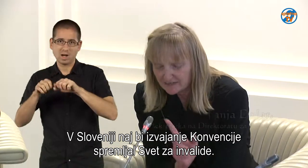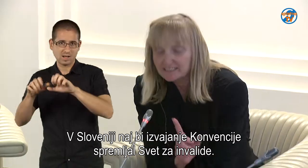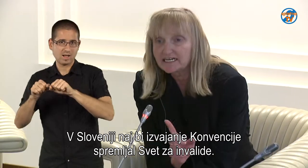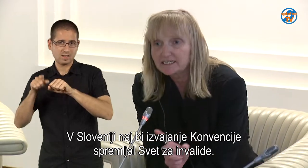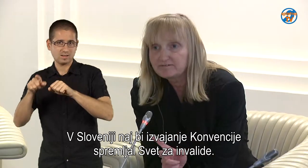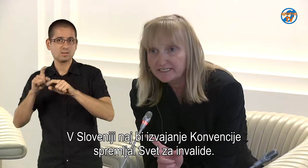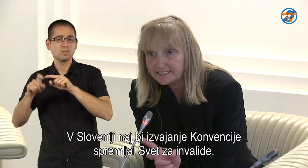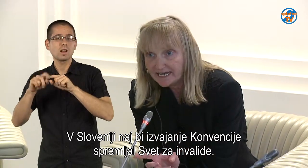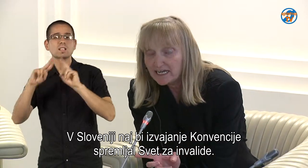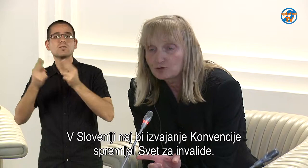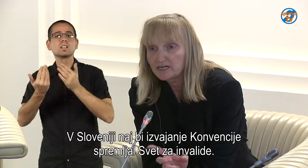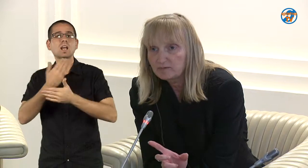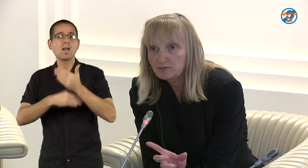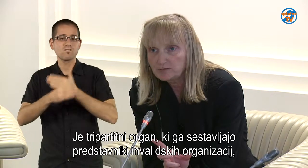svet za invalide. To naj bi bil